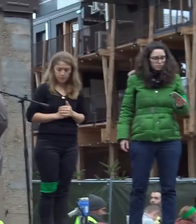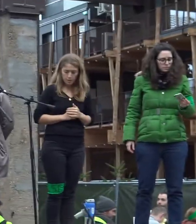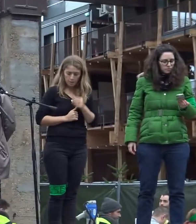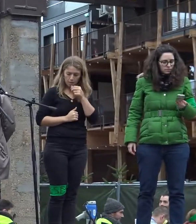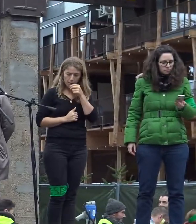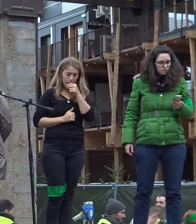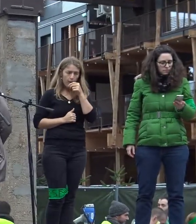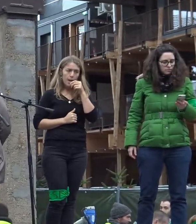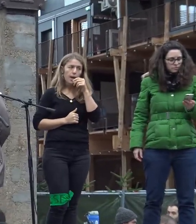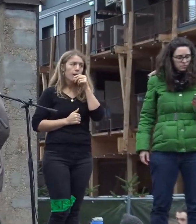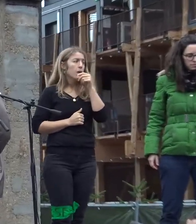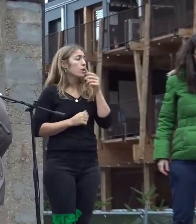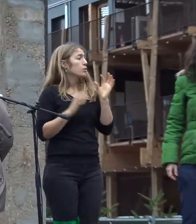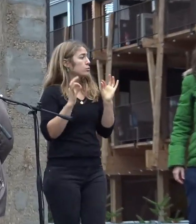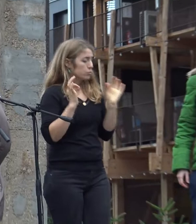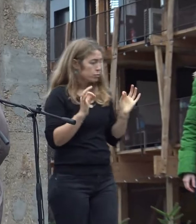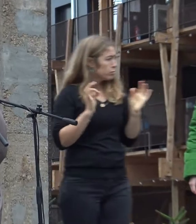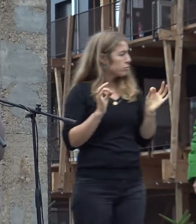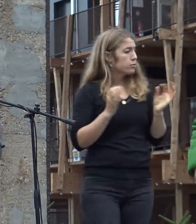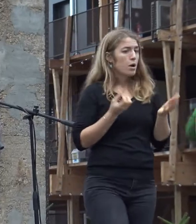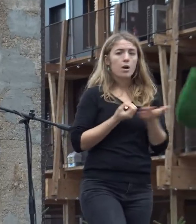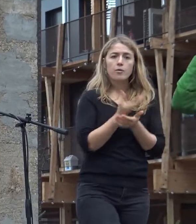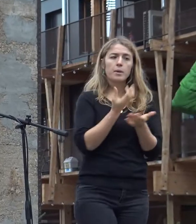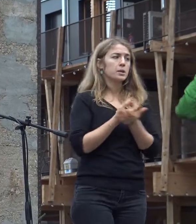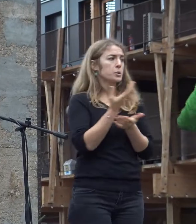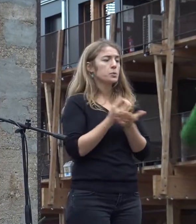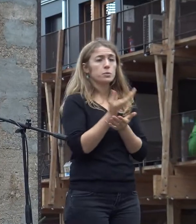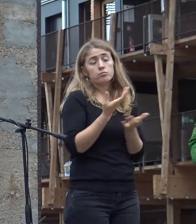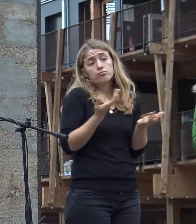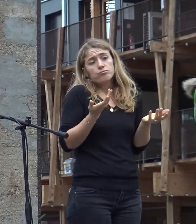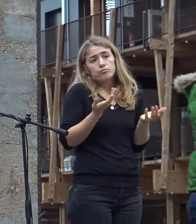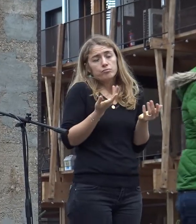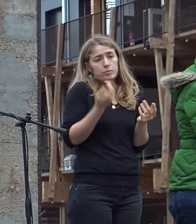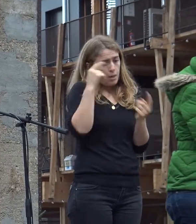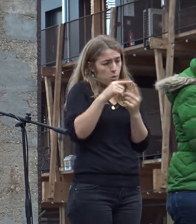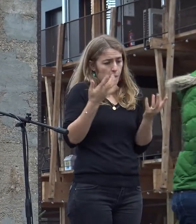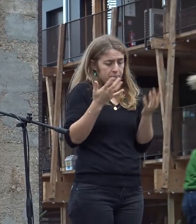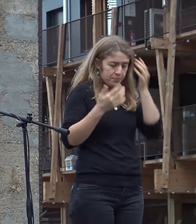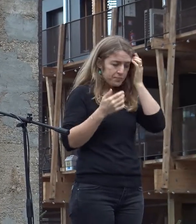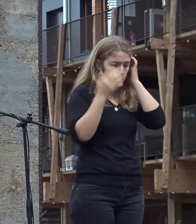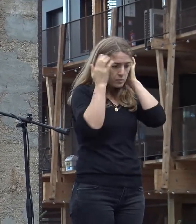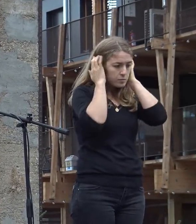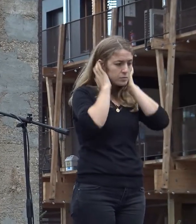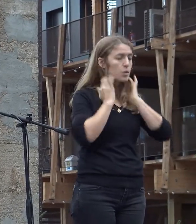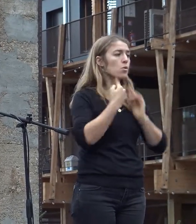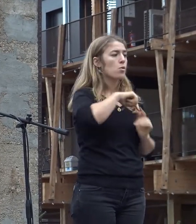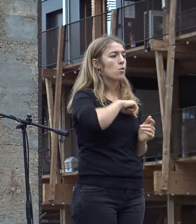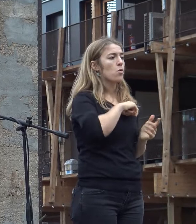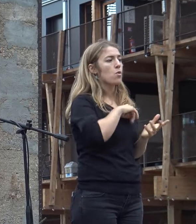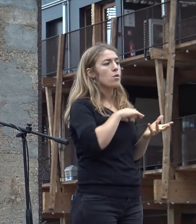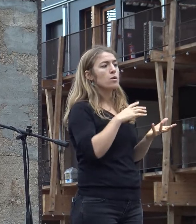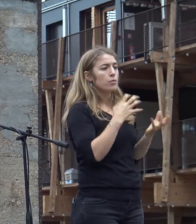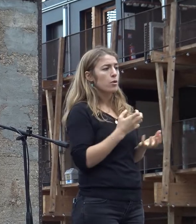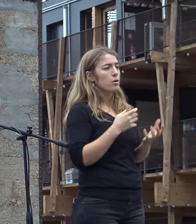Notre propos, c'est justement de participer à toutes les luttes pour la protection